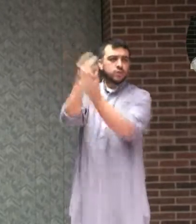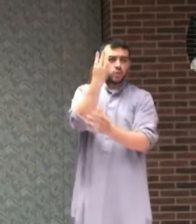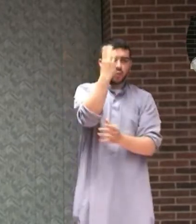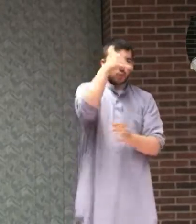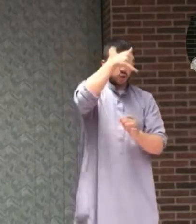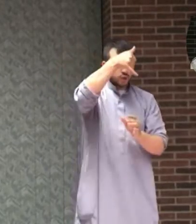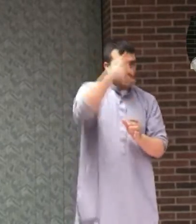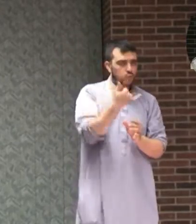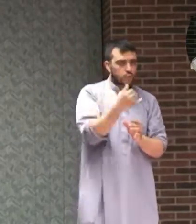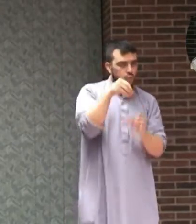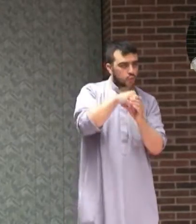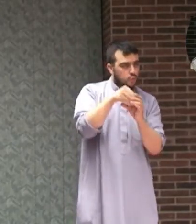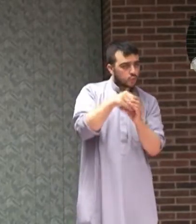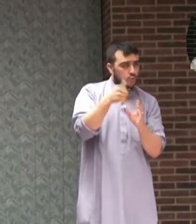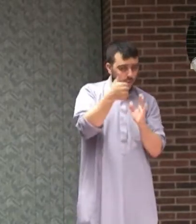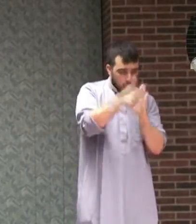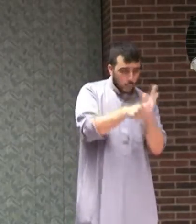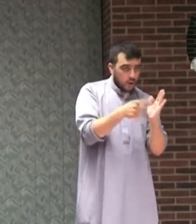occasions évidemment qu'il faut essayer